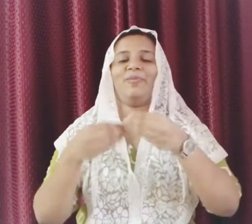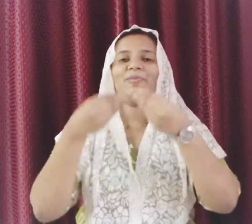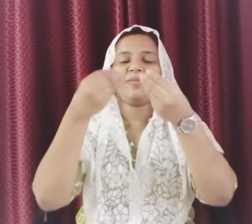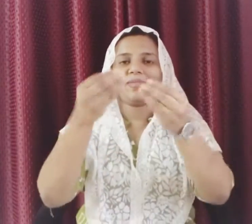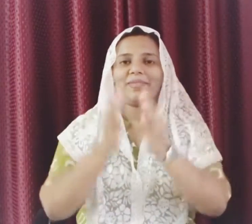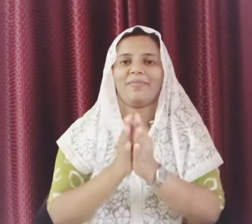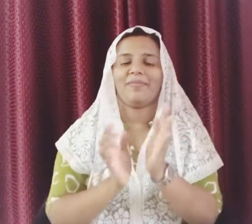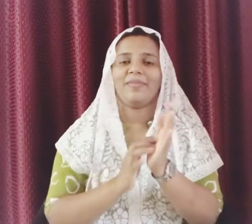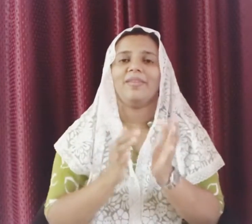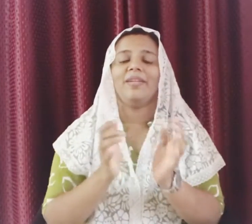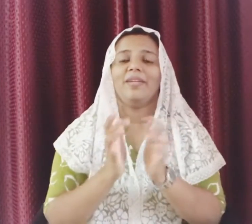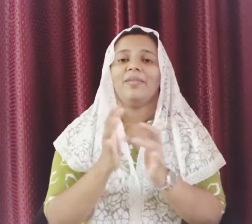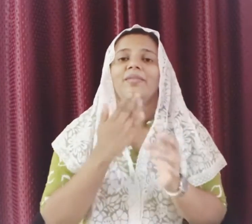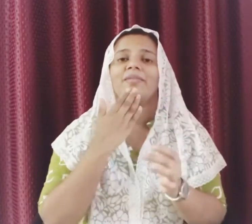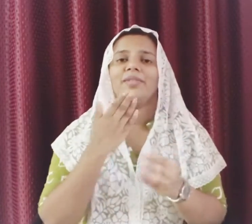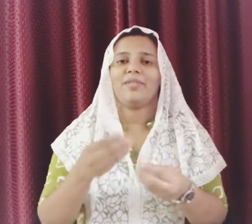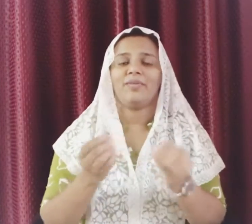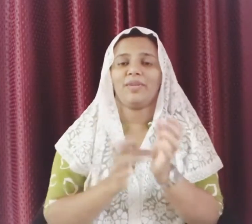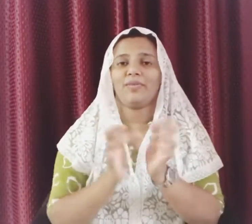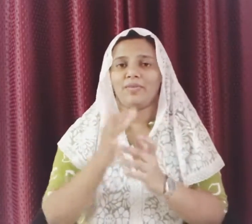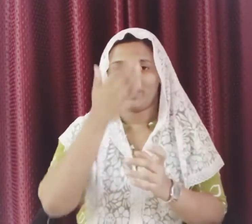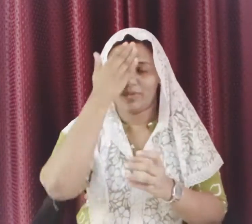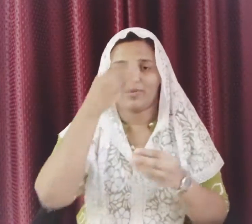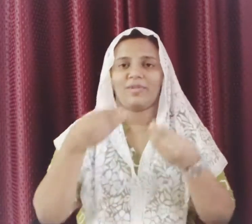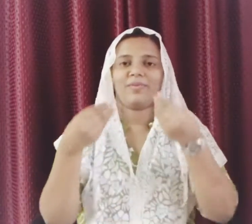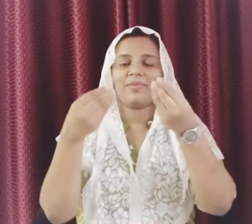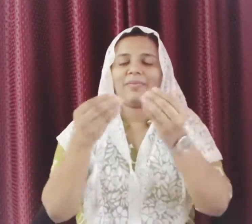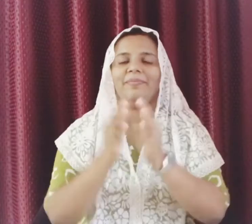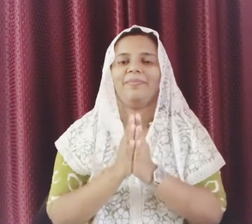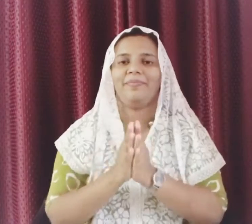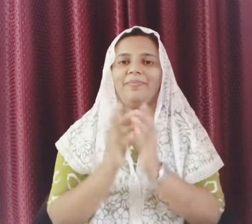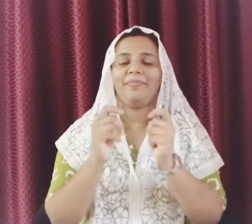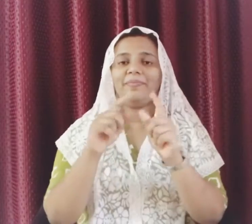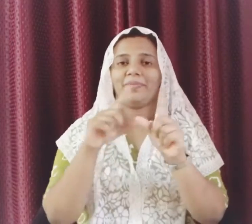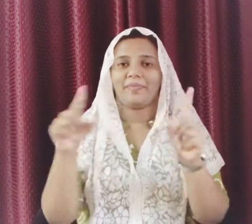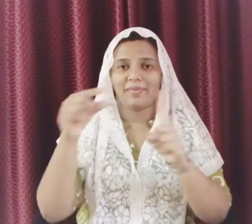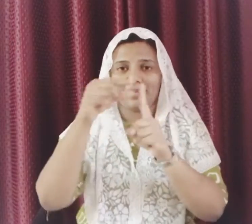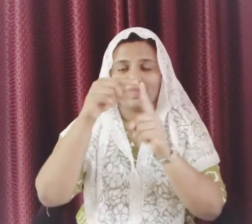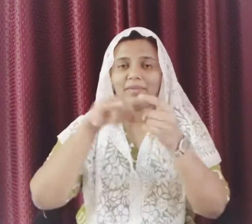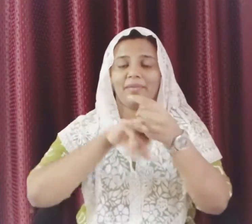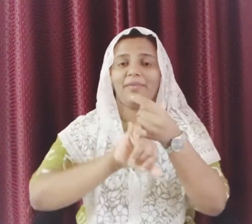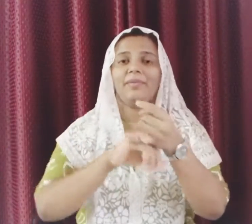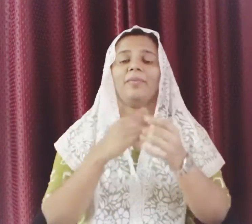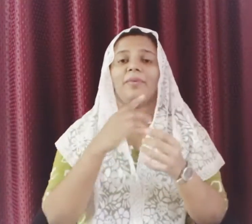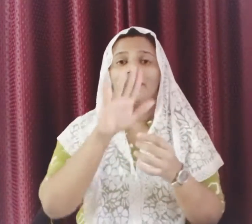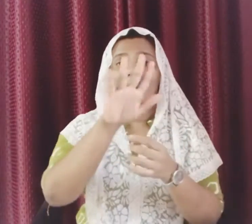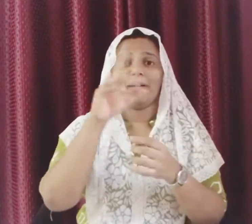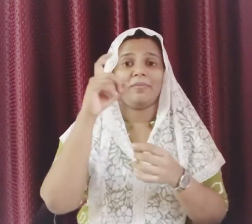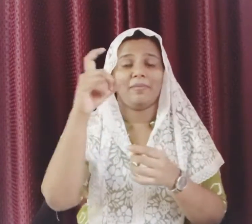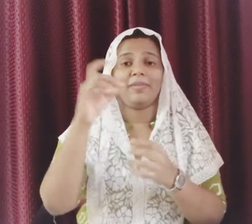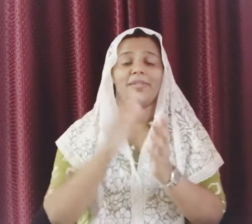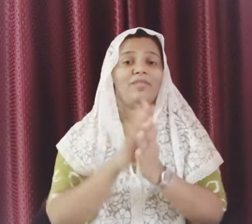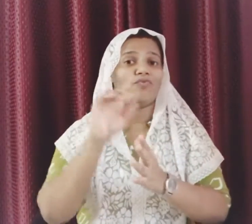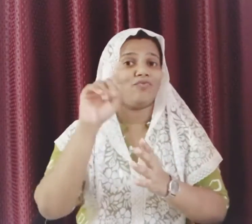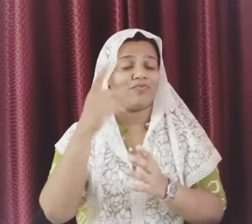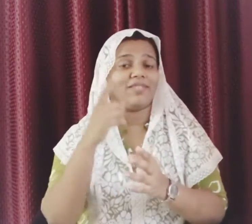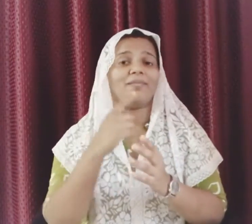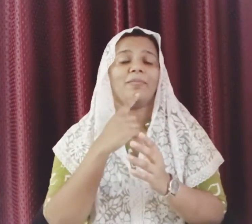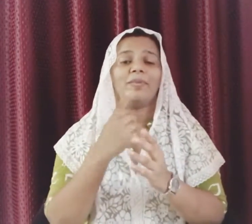കർത്താവേ, നന്ദിയോടെ സ്തോത്രം ചെയ്യുന്നു, നന്ദിയോടെ സ്തുതിക്കുന്നു, നന്ദിയോടെ സ്തോത്രം ചെയ്യുന്നു. ഹല്ലേലൂയ. സങ്കീർത്തനക്കാരൻ ഇങ്ങനെ പറയുന്നത്, 57 സങ്കീർത്തനത്തിൻ്റെ ആരംഭവാക്യത്തിൽ